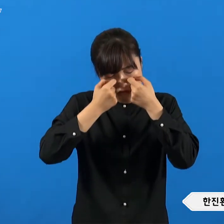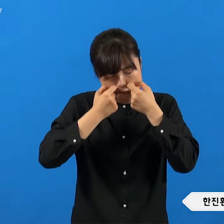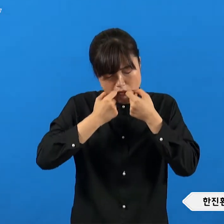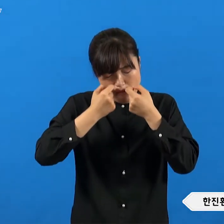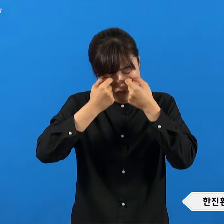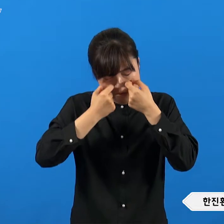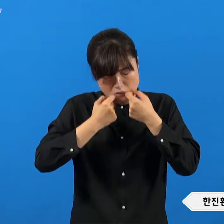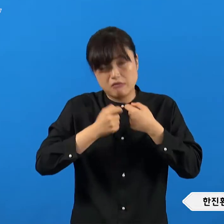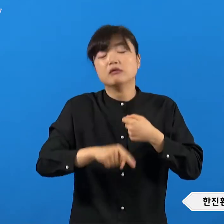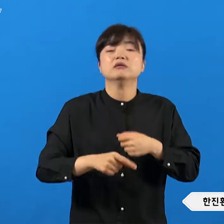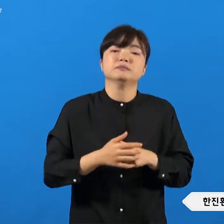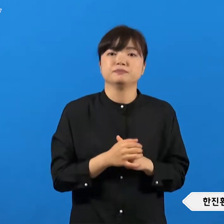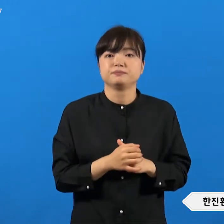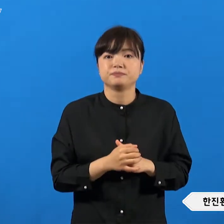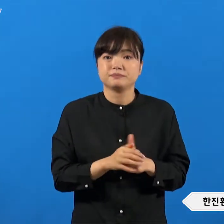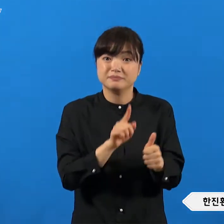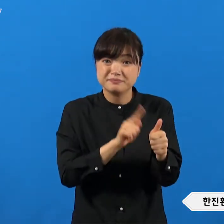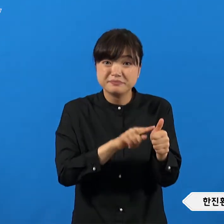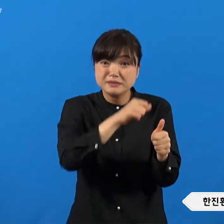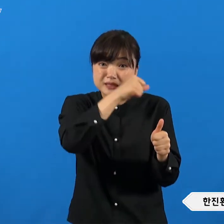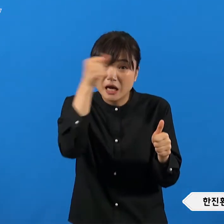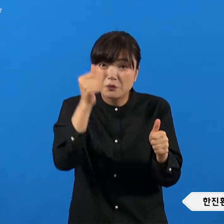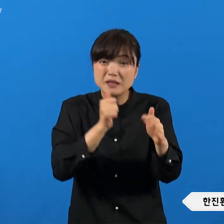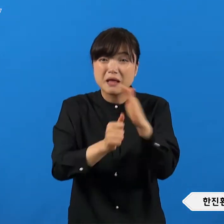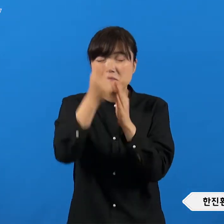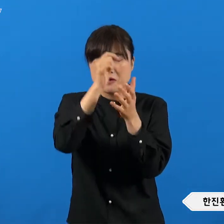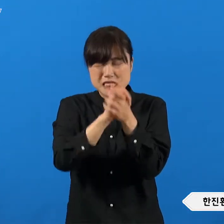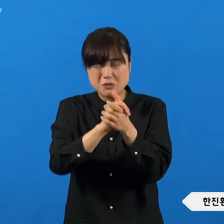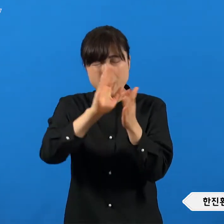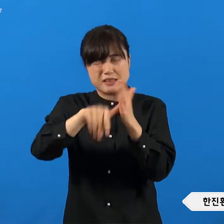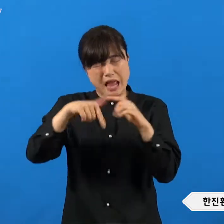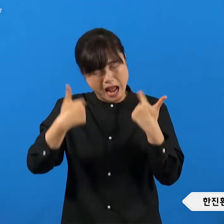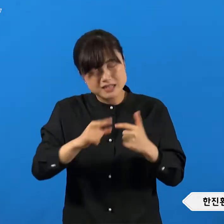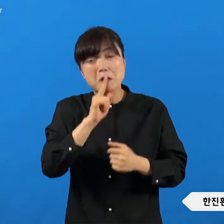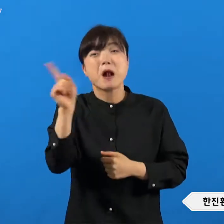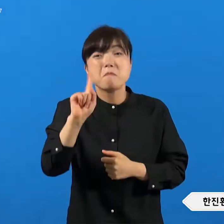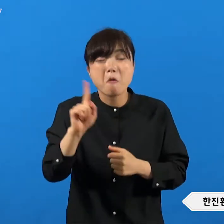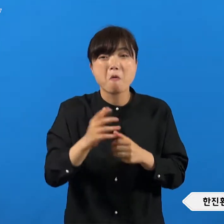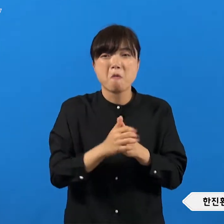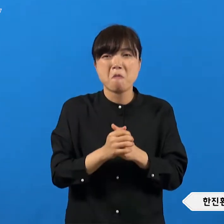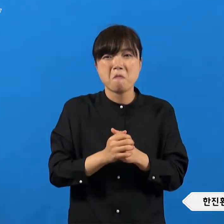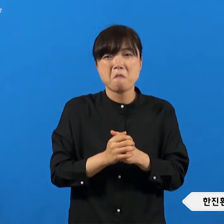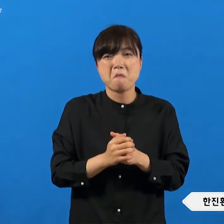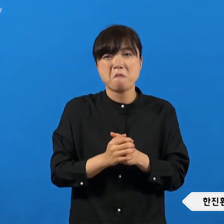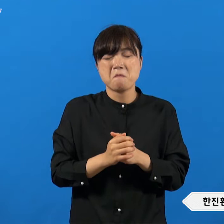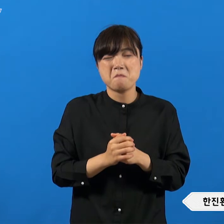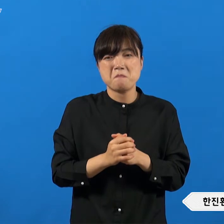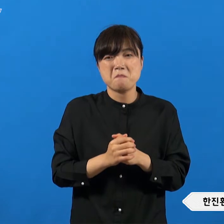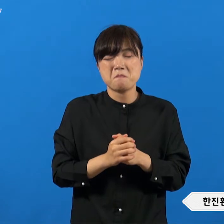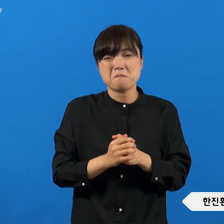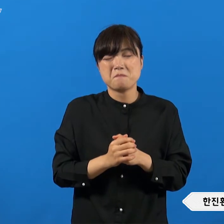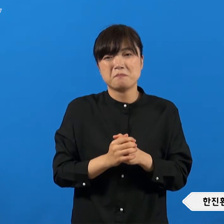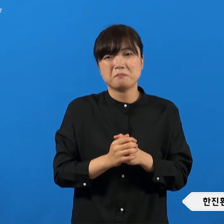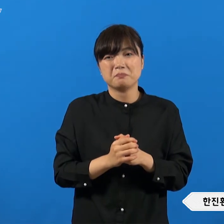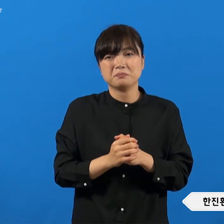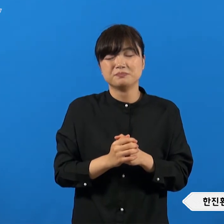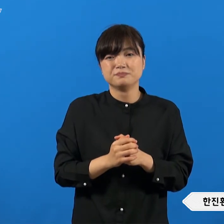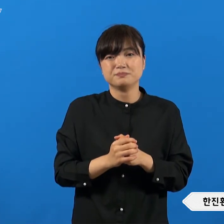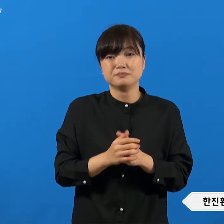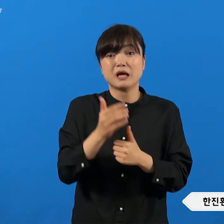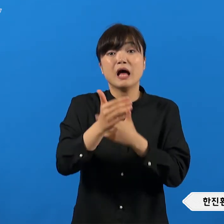우십니다. 그 장로님은 대표 기도 하실 때마다 늘 상투적으로 사용하는 문구가